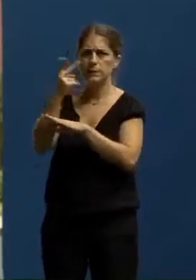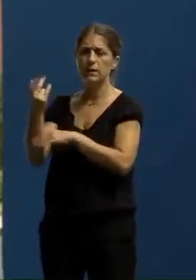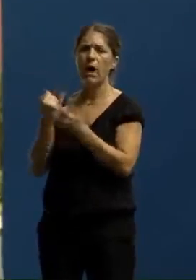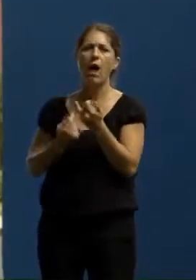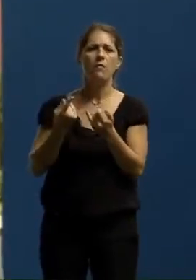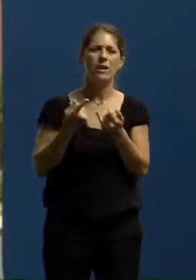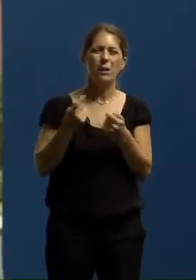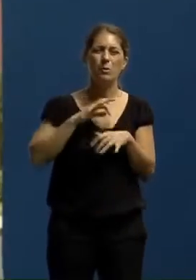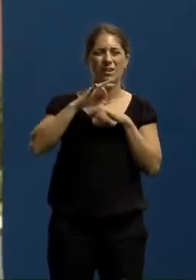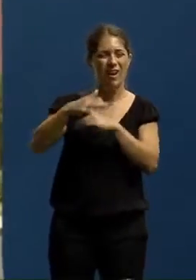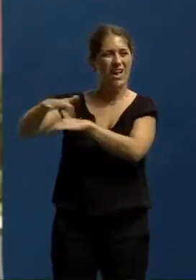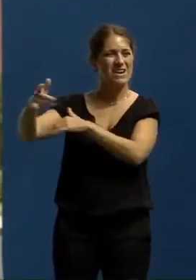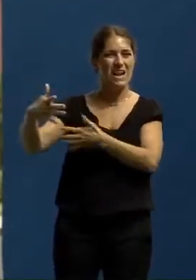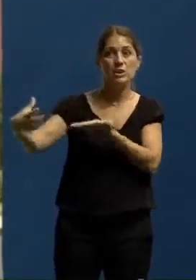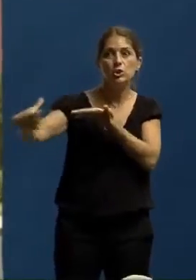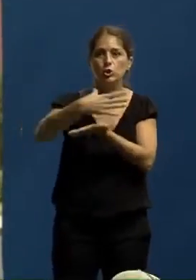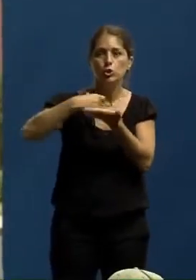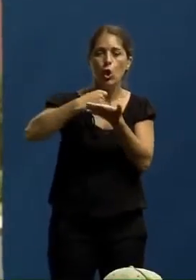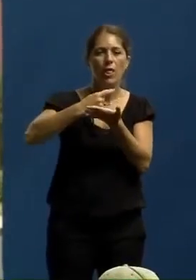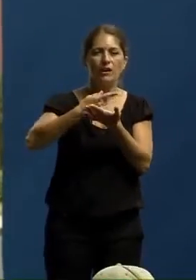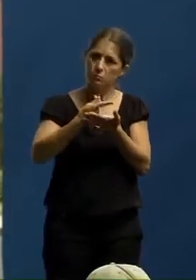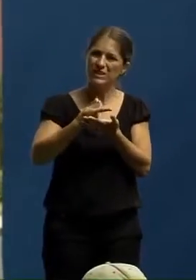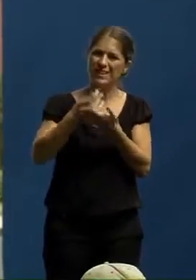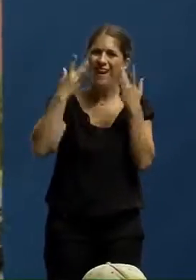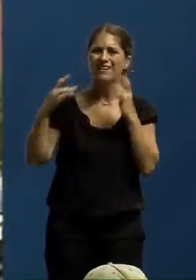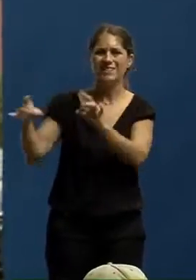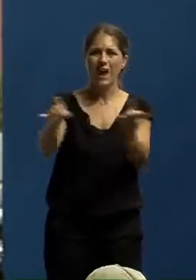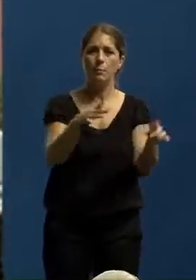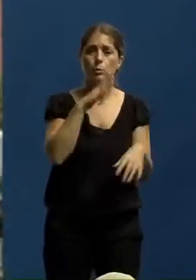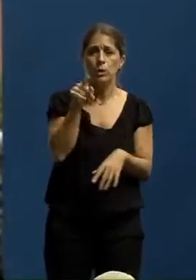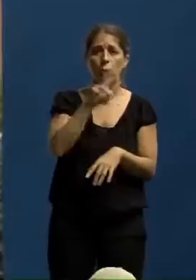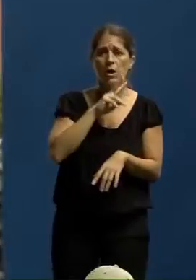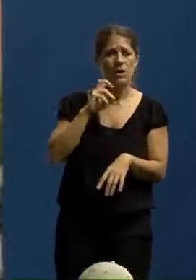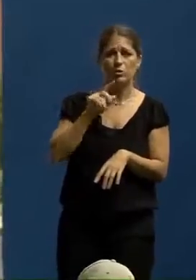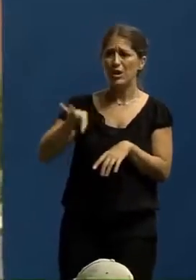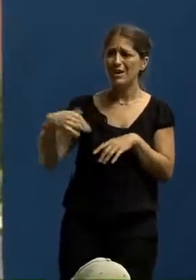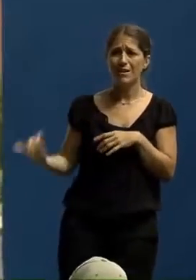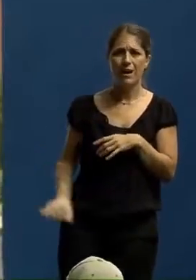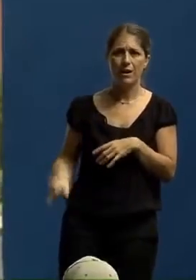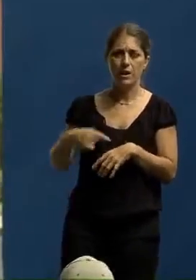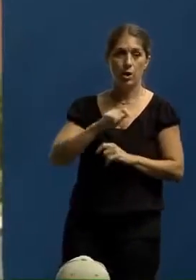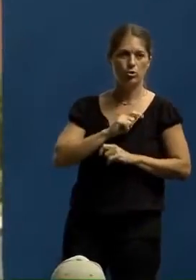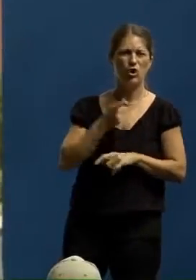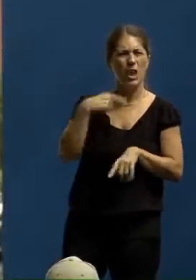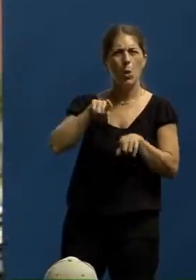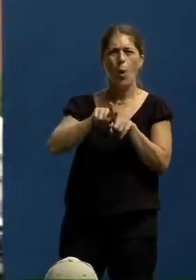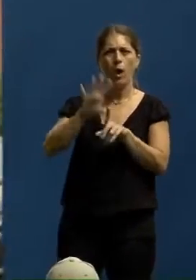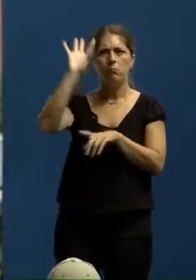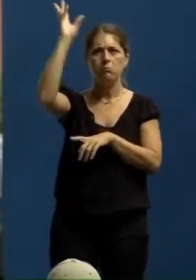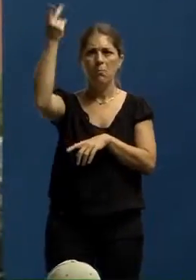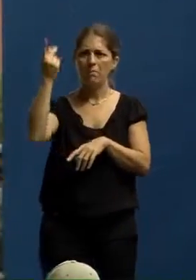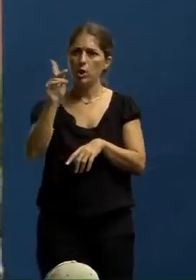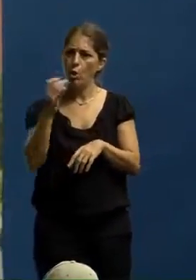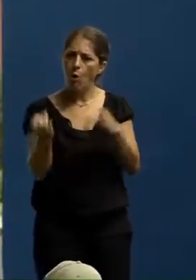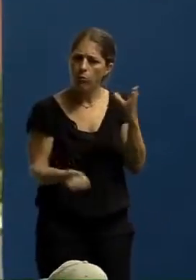o saneamento integral e inmediato de todas as rías, porque é unha riqueza para o noso país, non solamente de carácter ambiental, sino de carácter